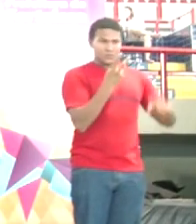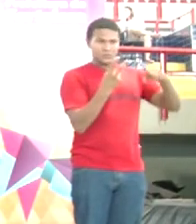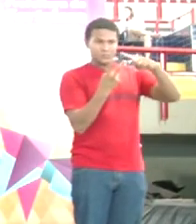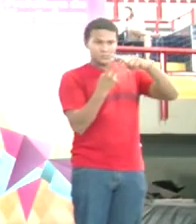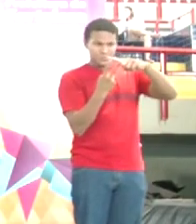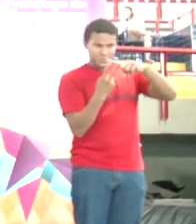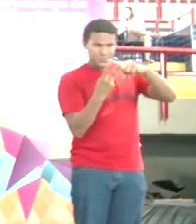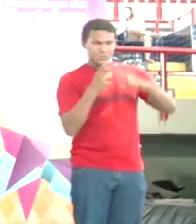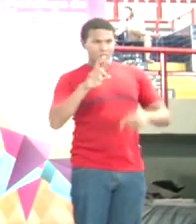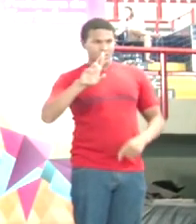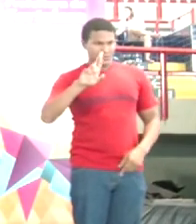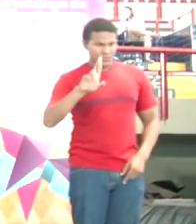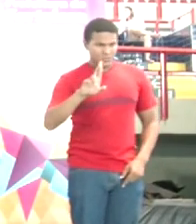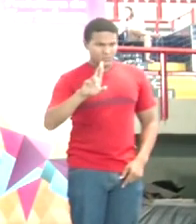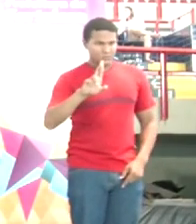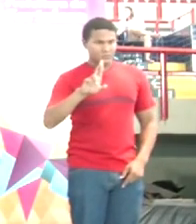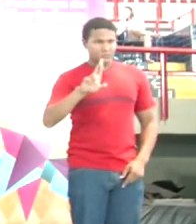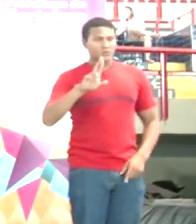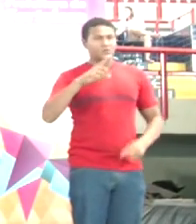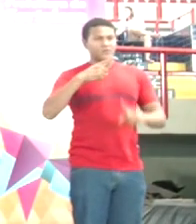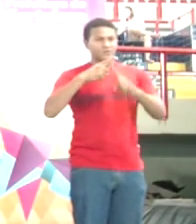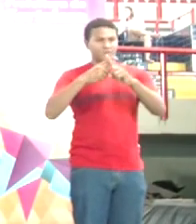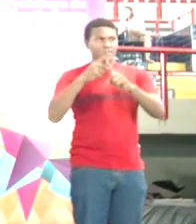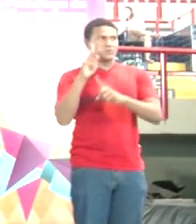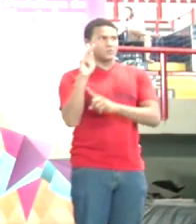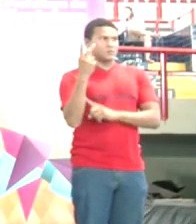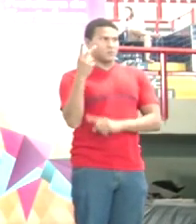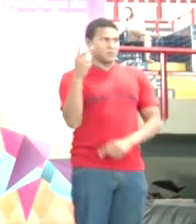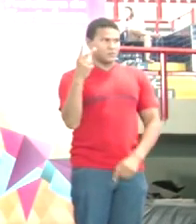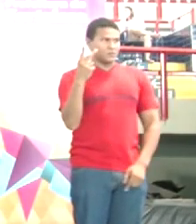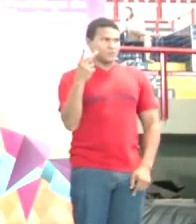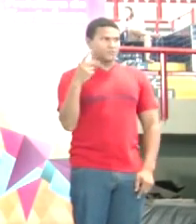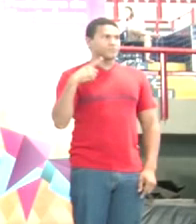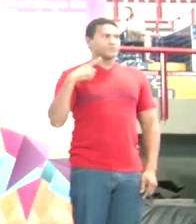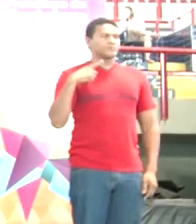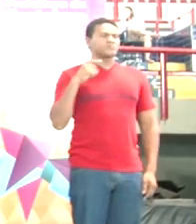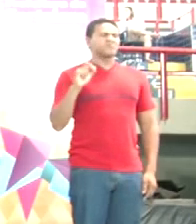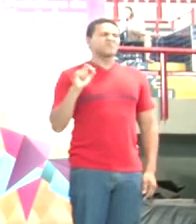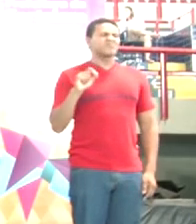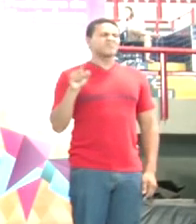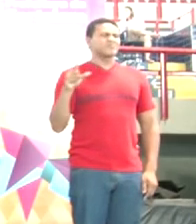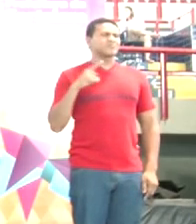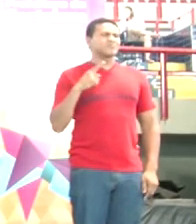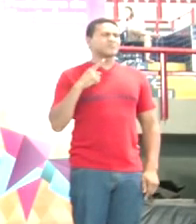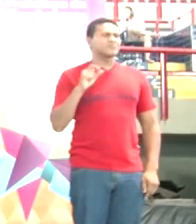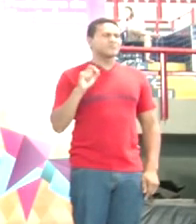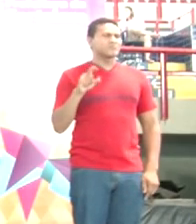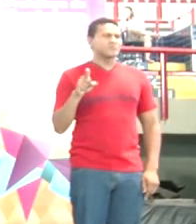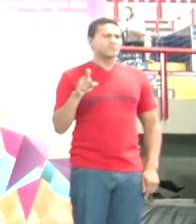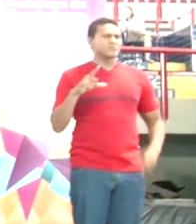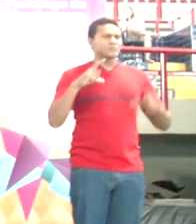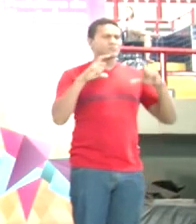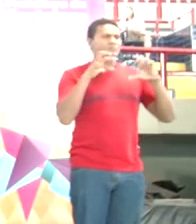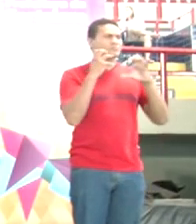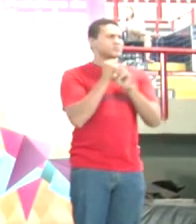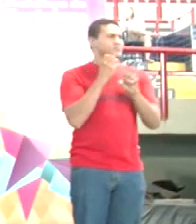é a base, vezes h, que é a altura. Isso é a fórmula de que mesmo? Da